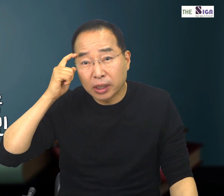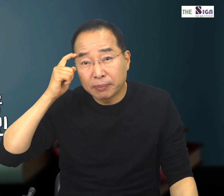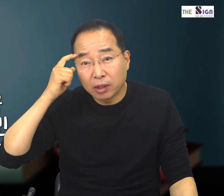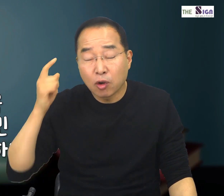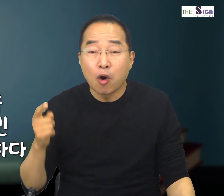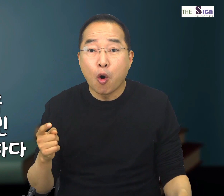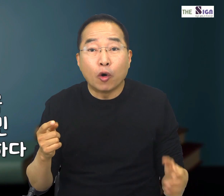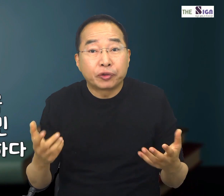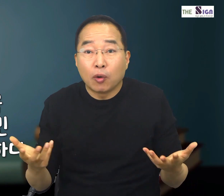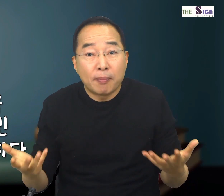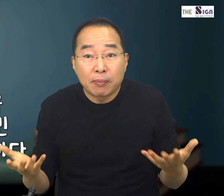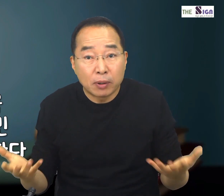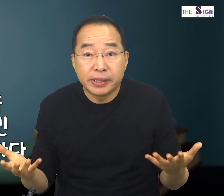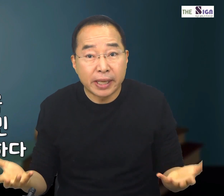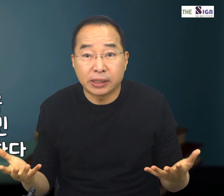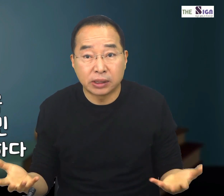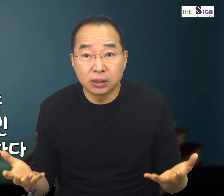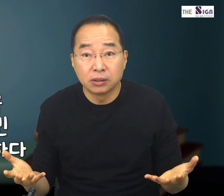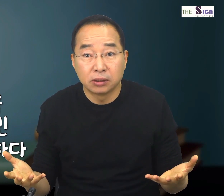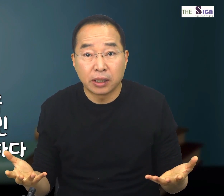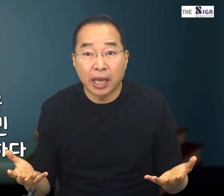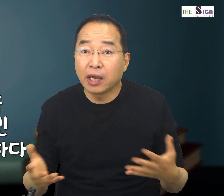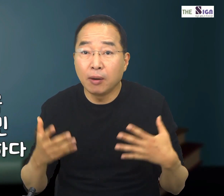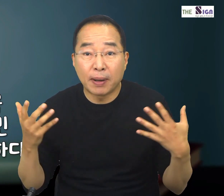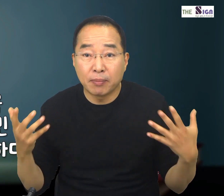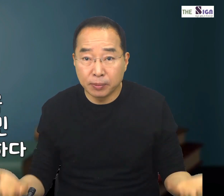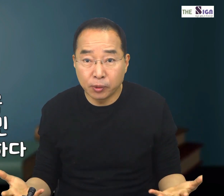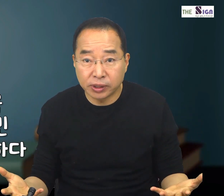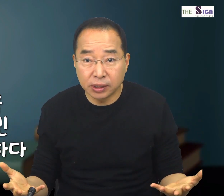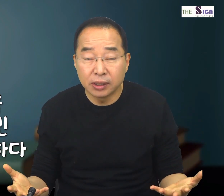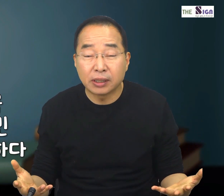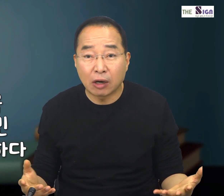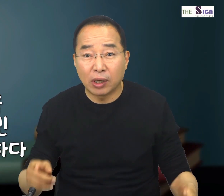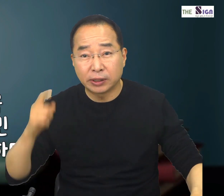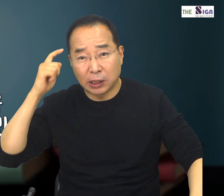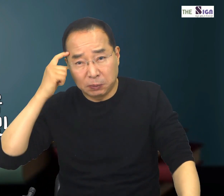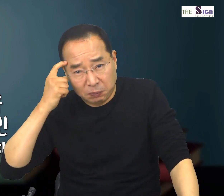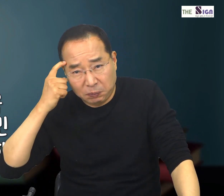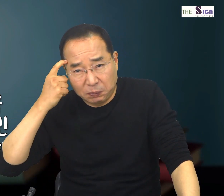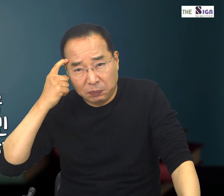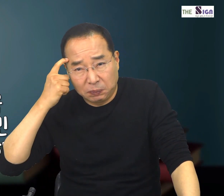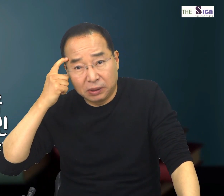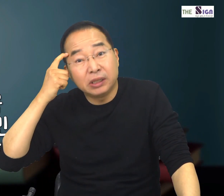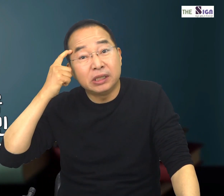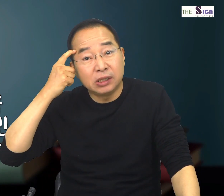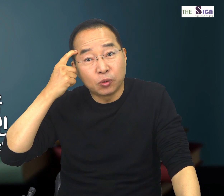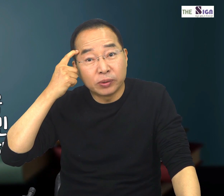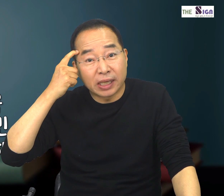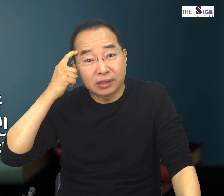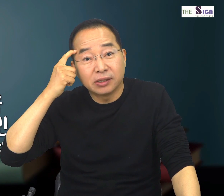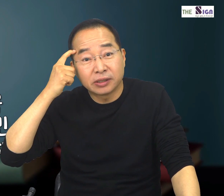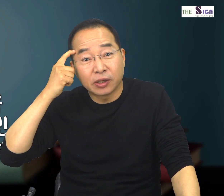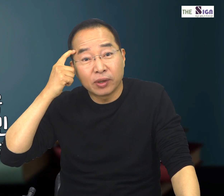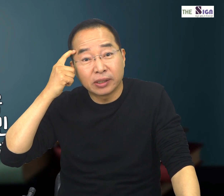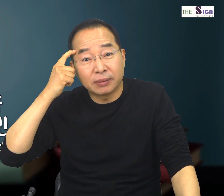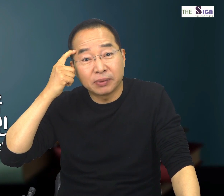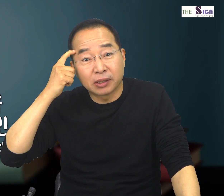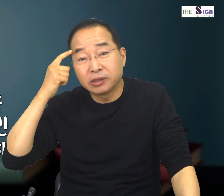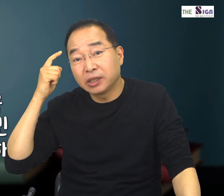뭐냐면 어떤 방법을 해야지? 해결 방법이 뭐지? 라고 할 때 이 동작을 사용하게 됩니다. 그래서 이게 이제